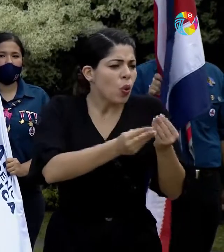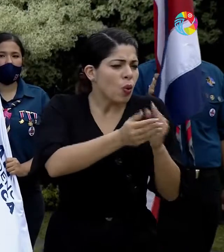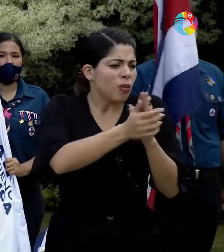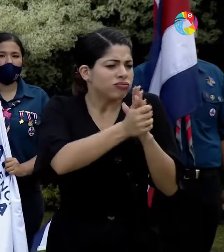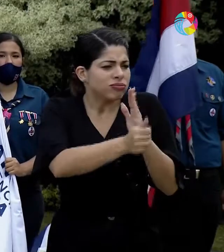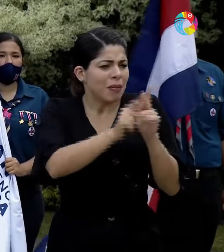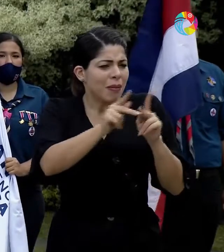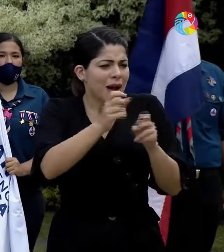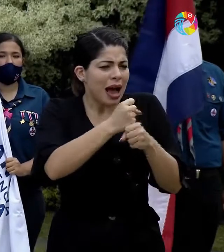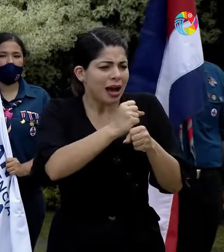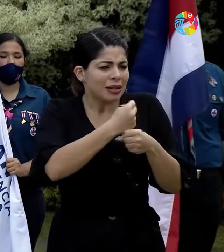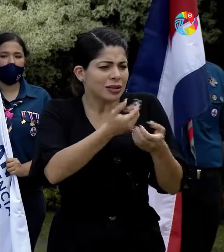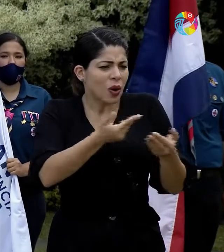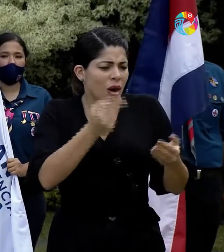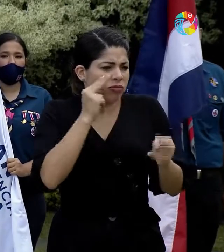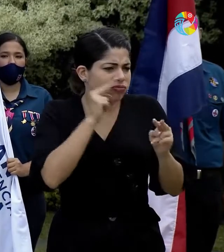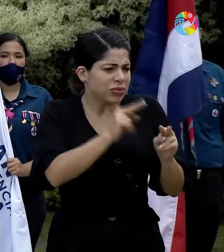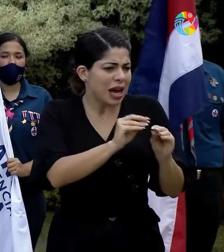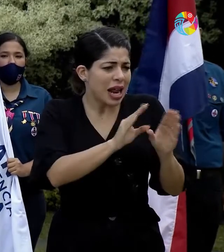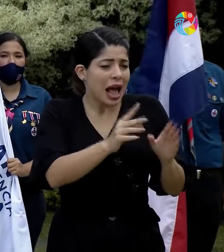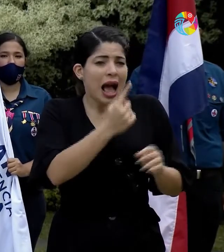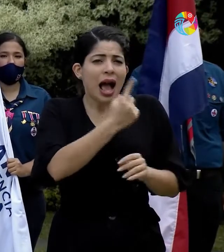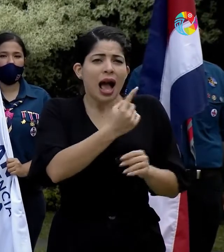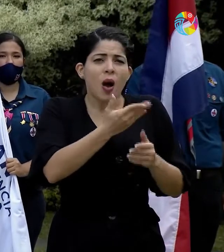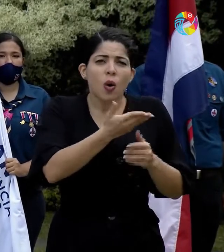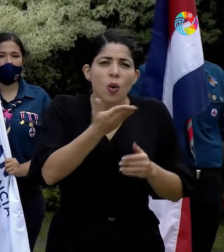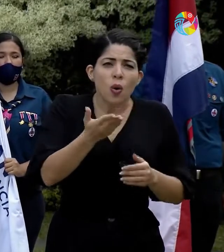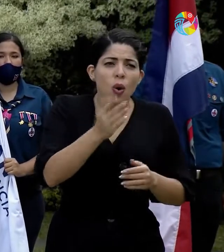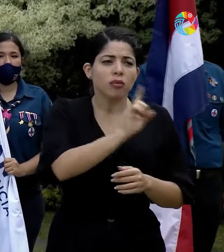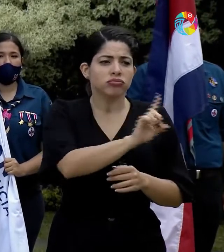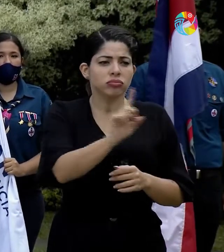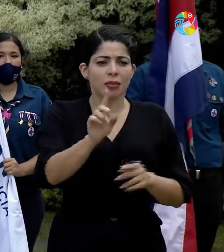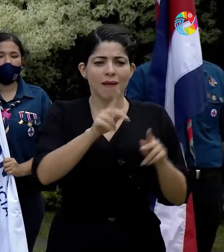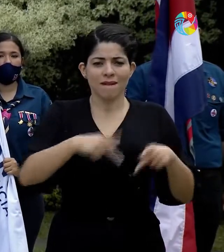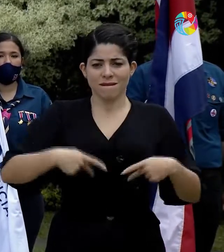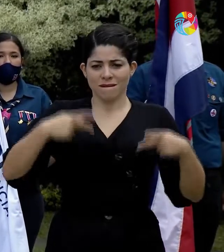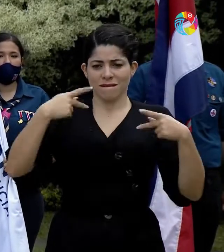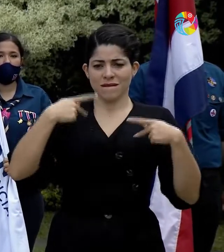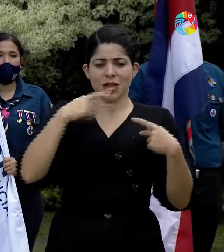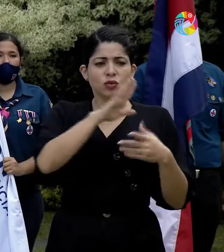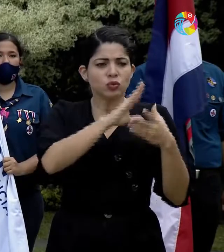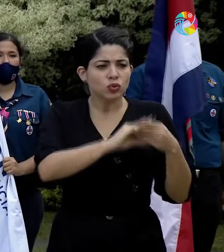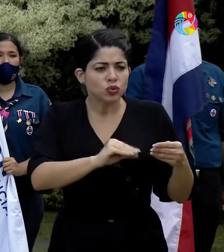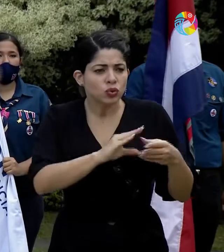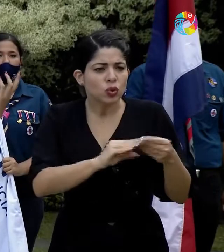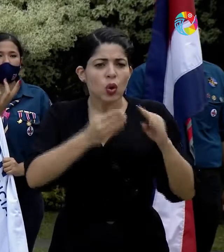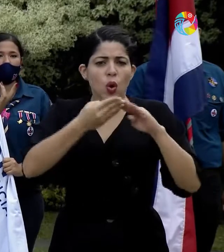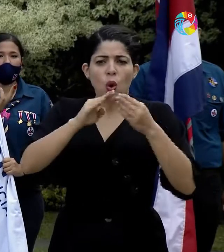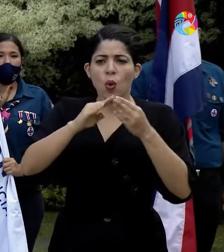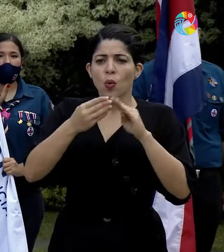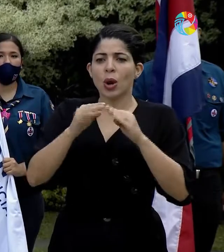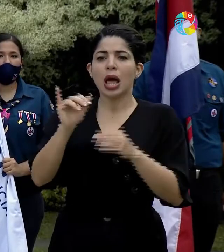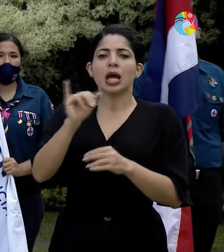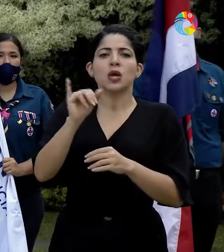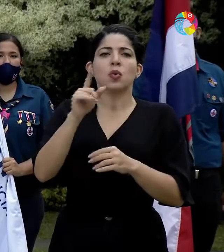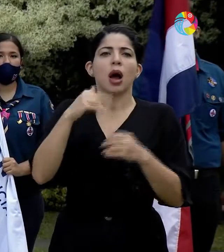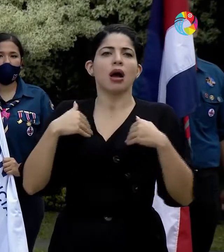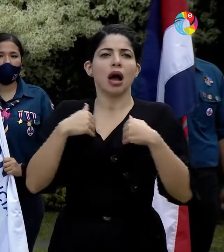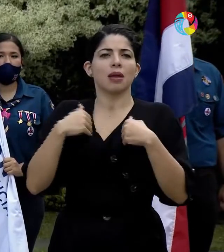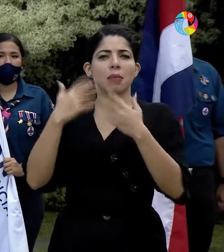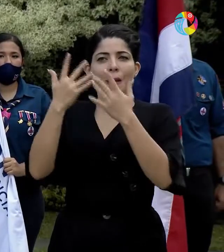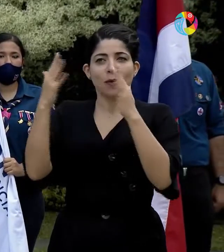nuestra gente. Porque cada objeto, cada historia de vida, cada comunidad es como una criatura del bosque. Si